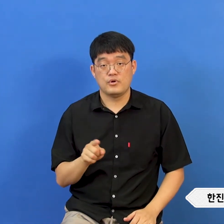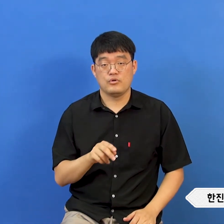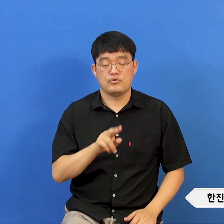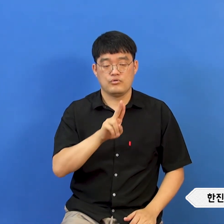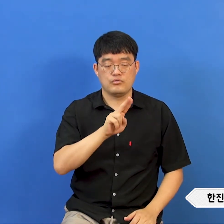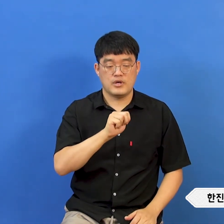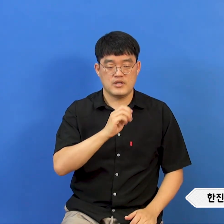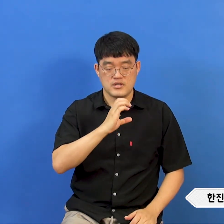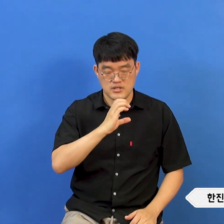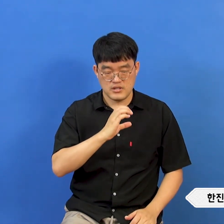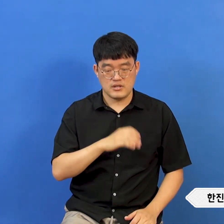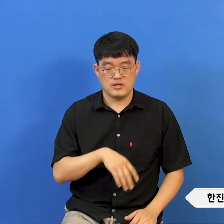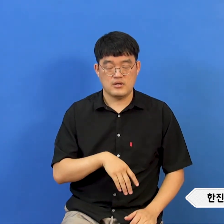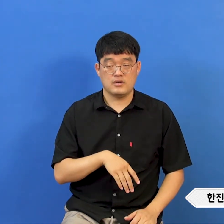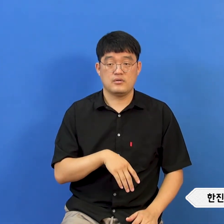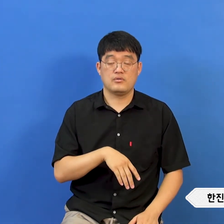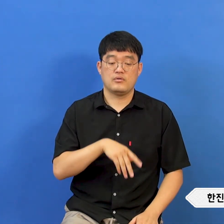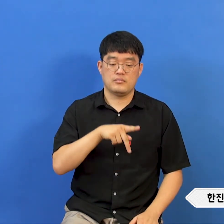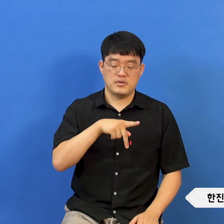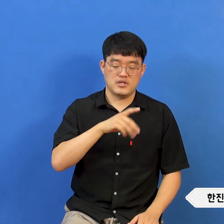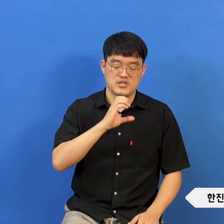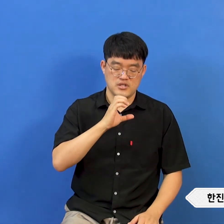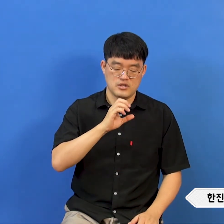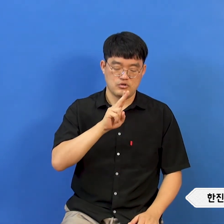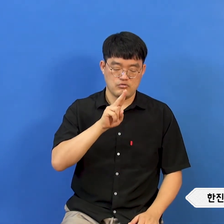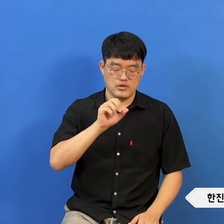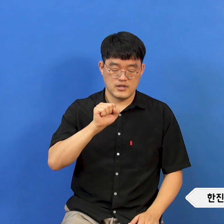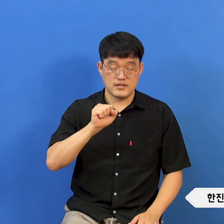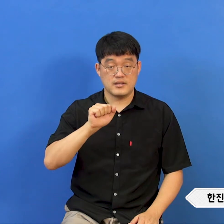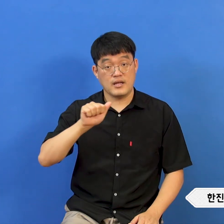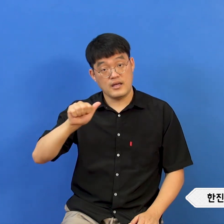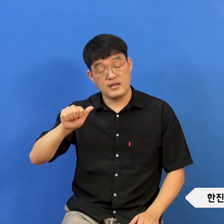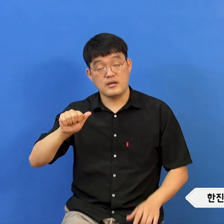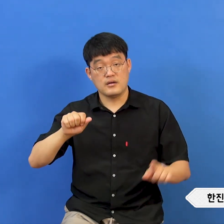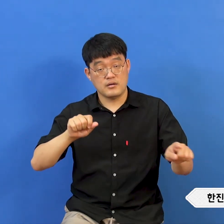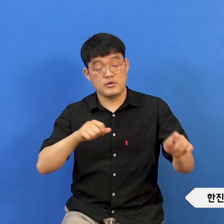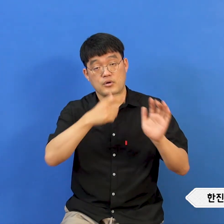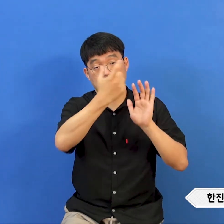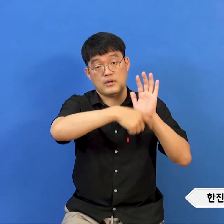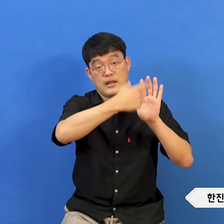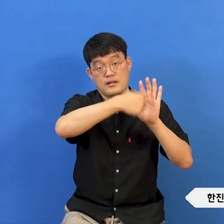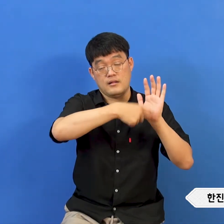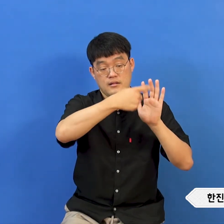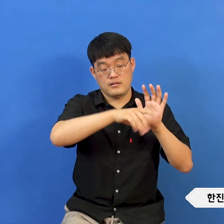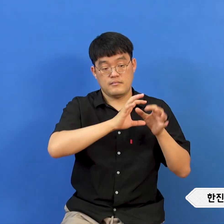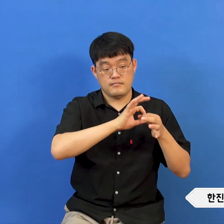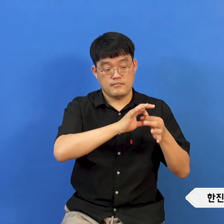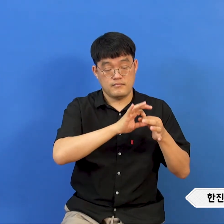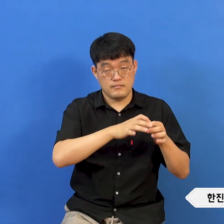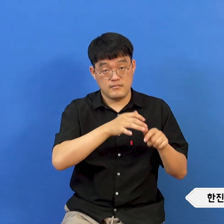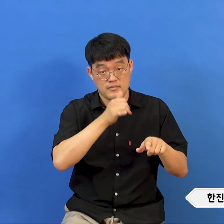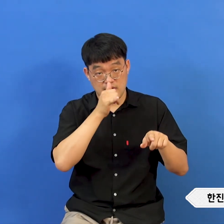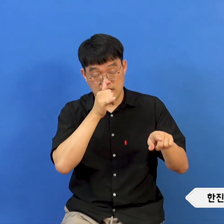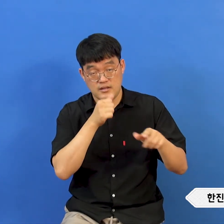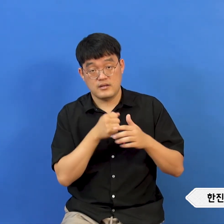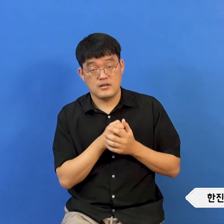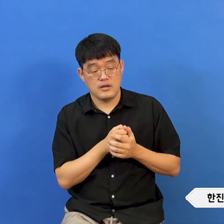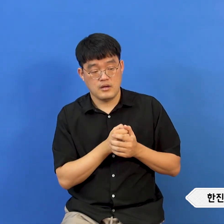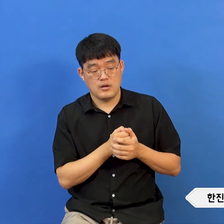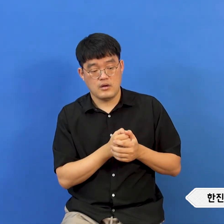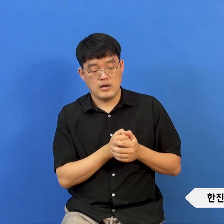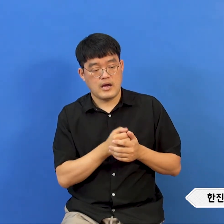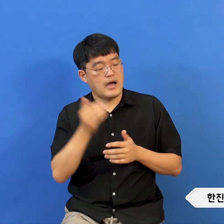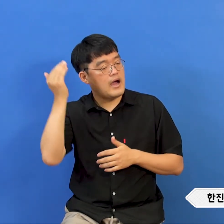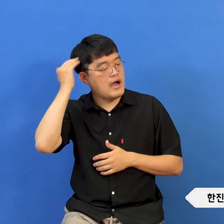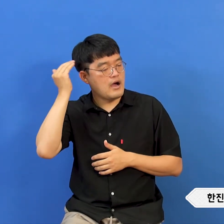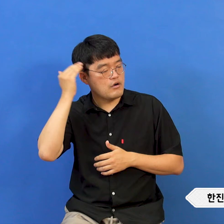아주 대표적인 그런 교단이지요. 그런데 그런 교단에 속해 있는 한인 목회자 중에는